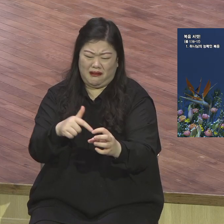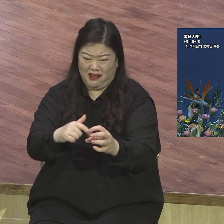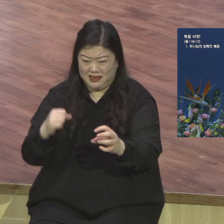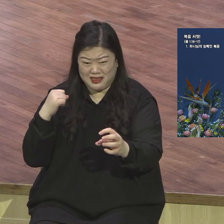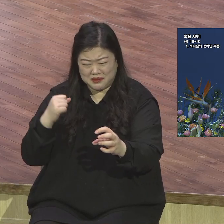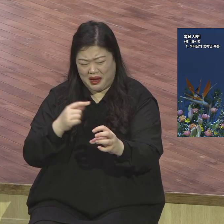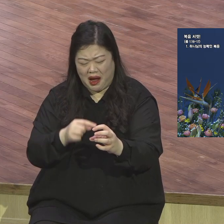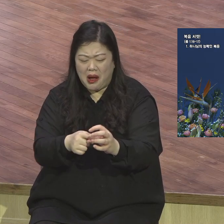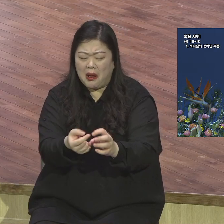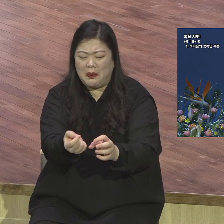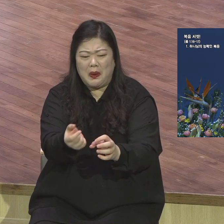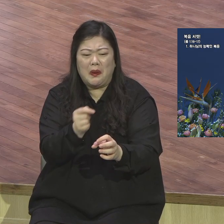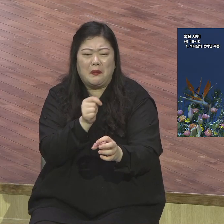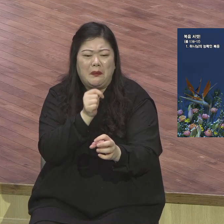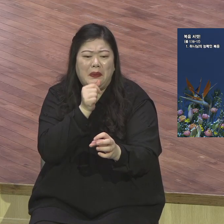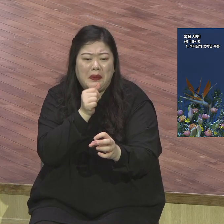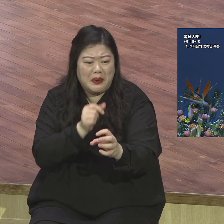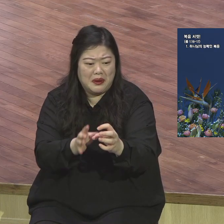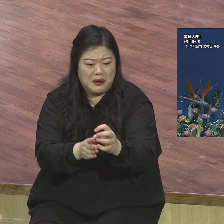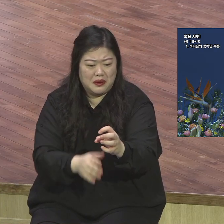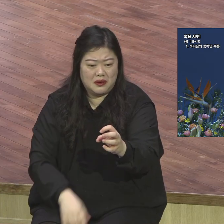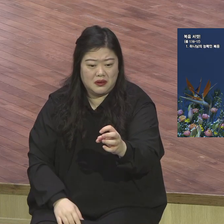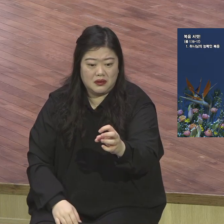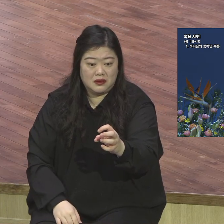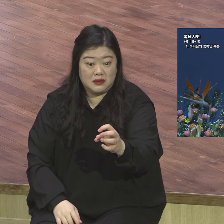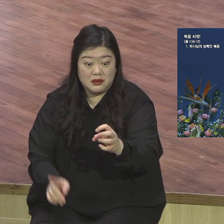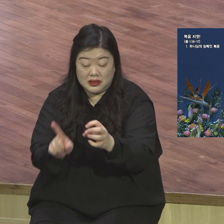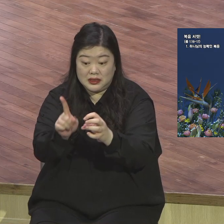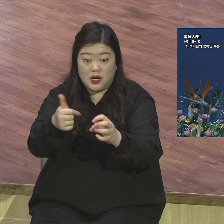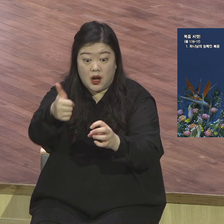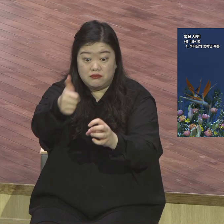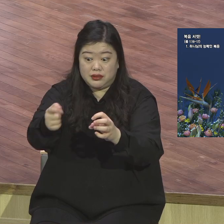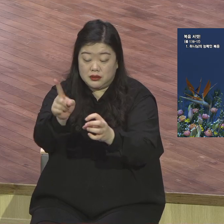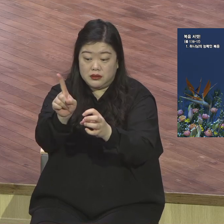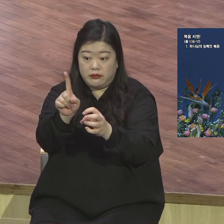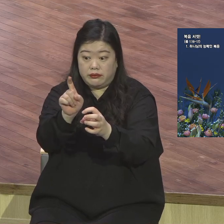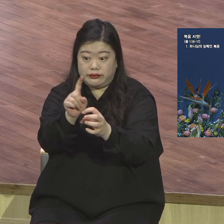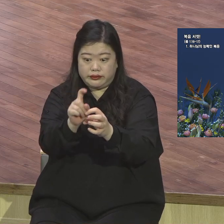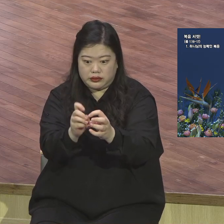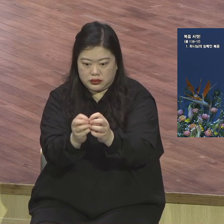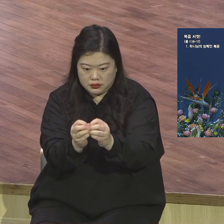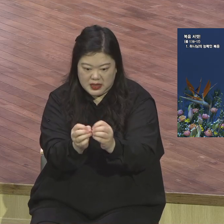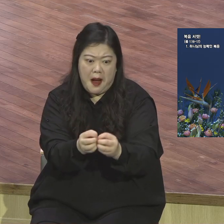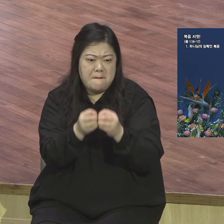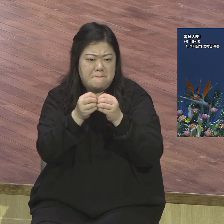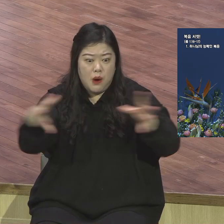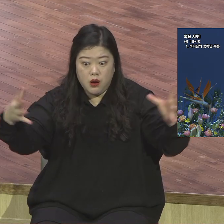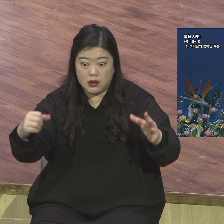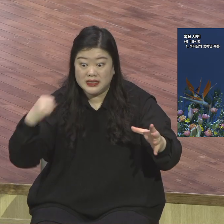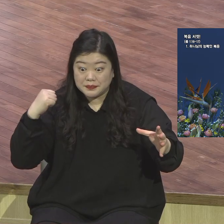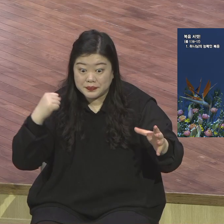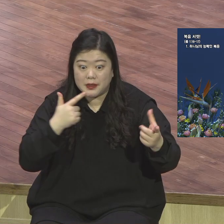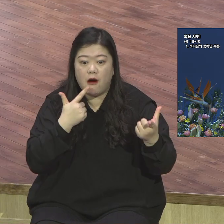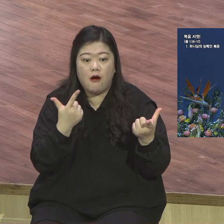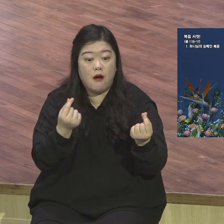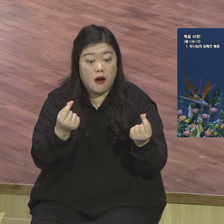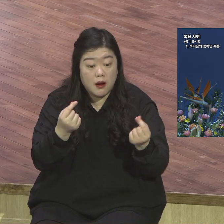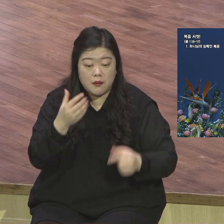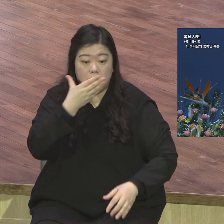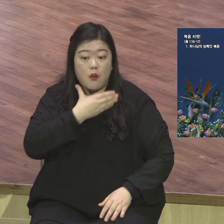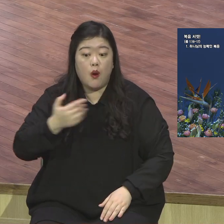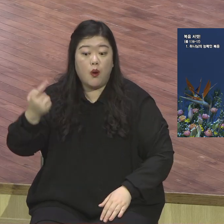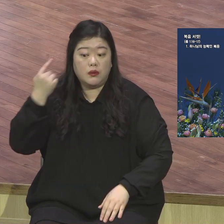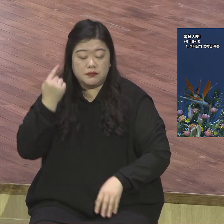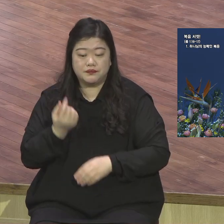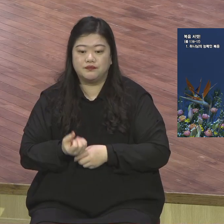제대로 들어가면 그 사람은 변화되게 되어 있다, 그런 뜻이지요. 그래서 우리는 다른 능력을 구할